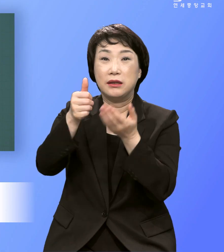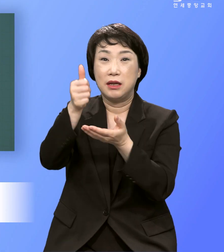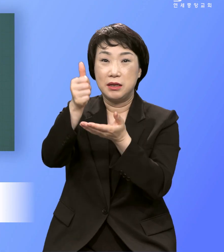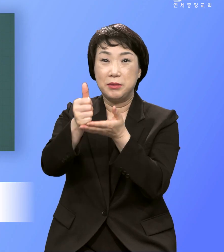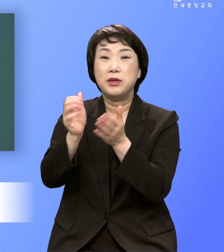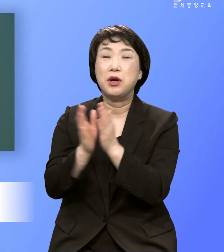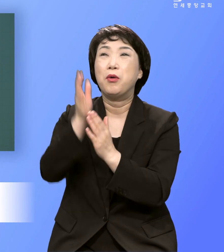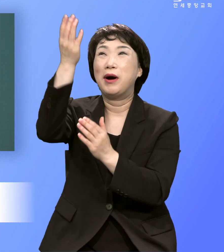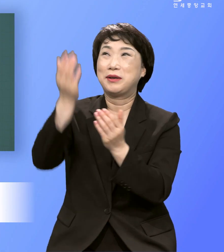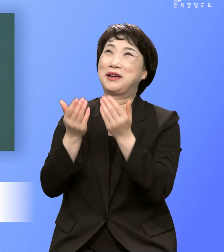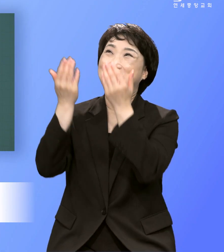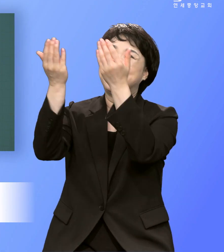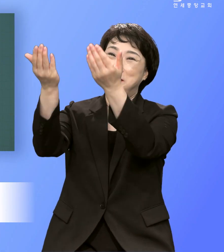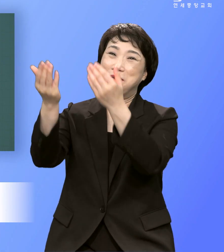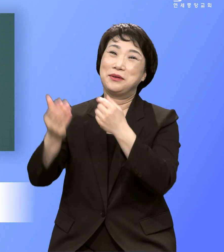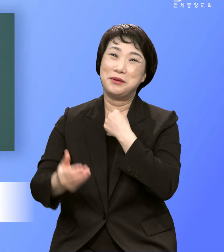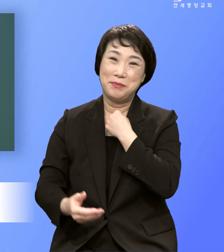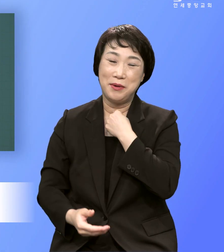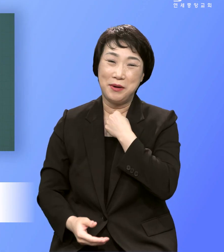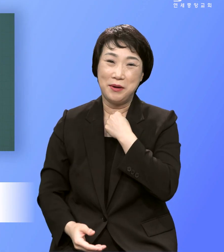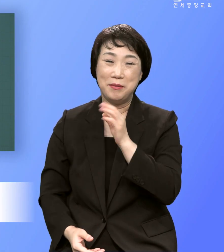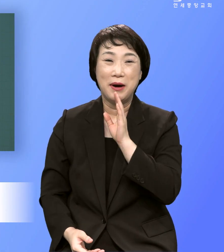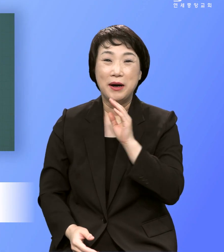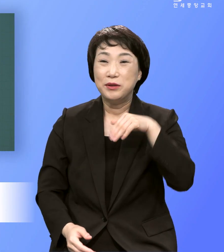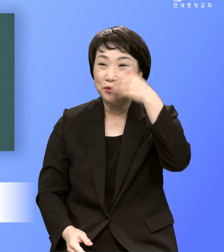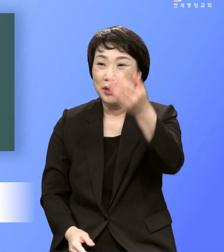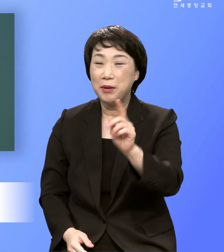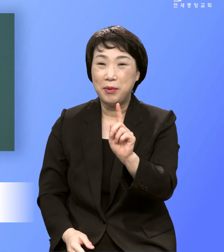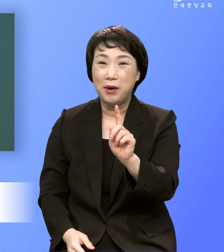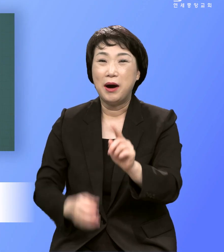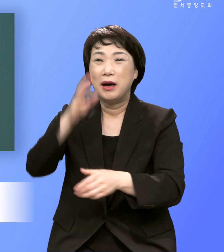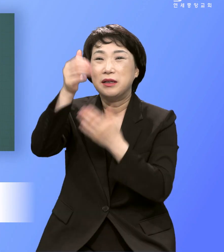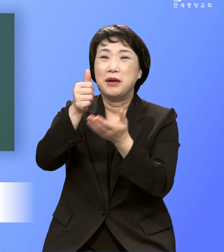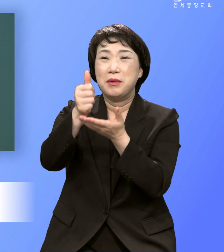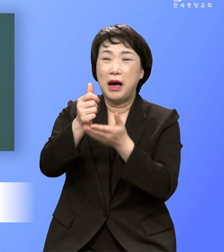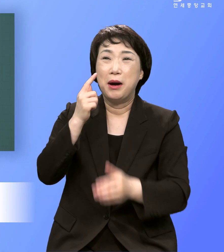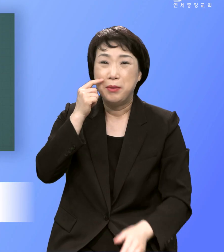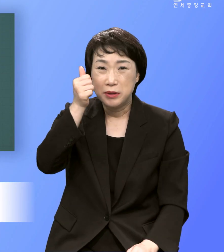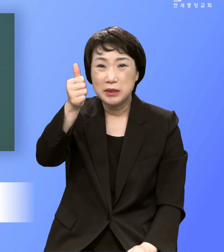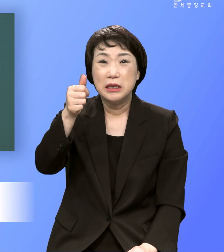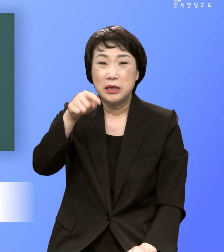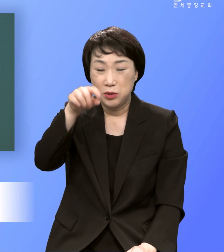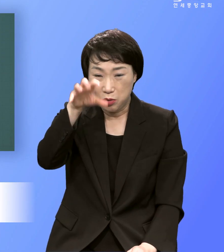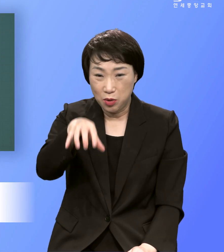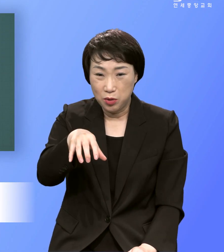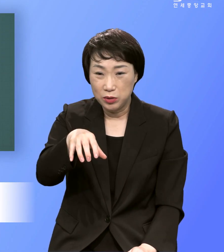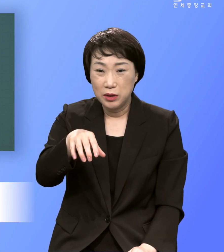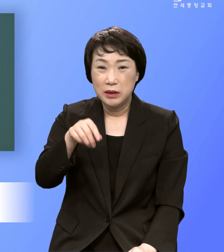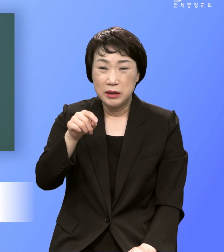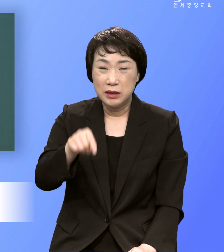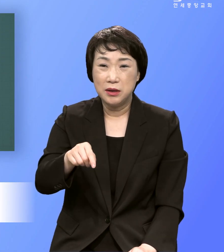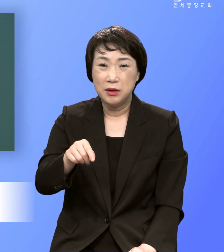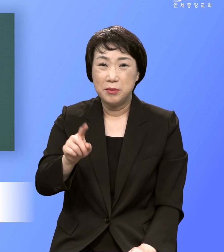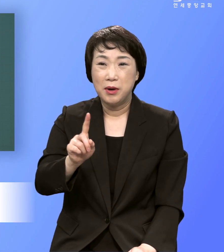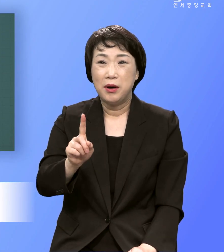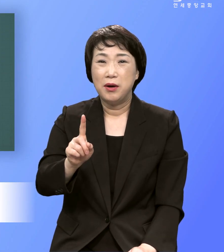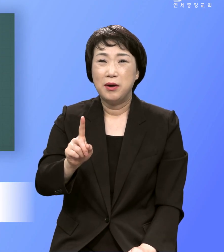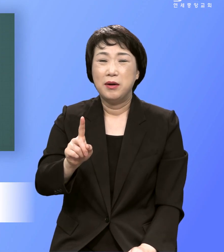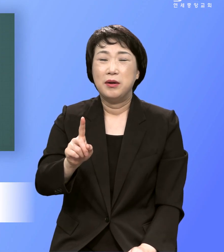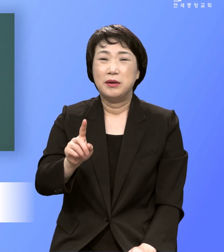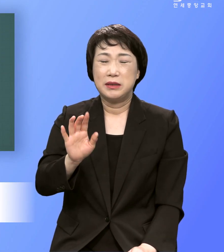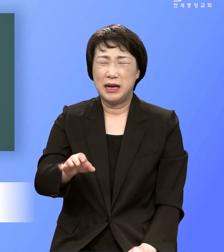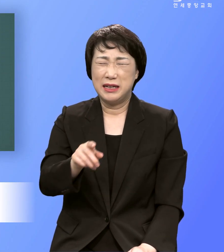하나님을 영화롭게. 그 뒤에 뭐냐? 하나님 아버지께서는 이 현장의 사실을